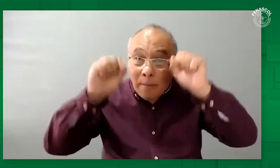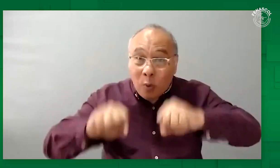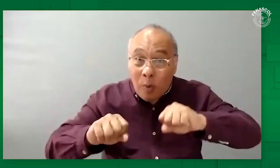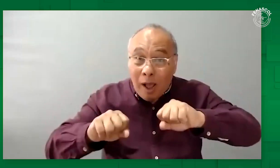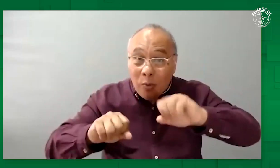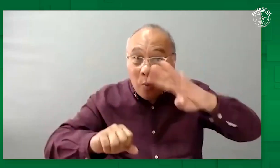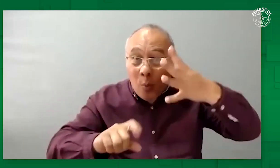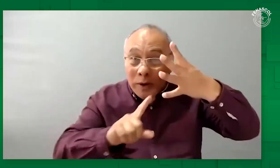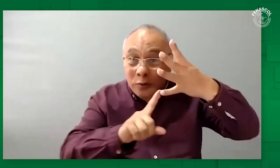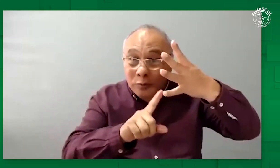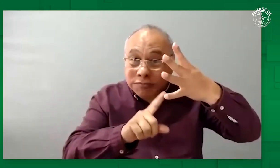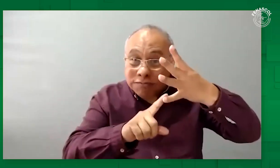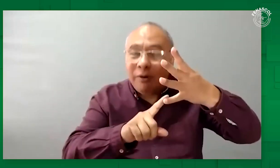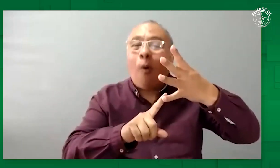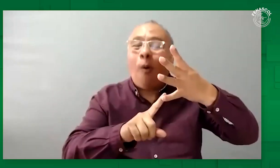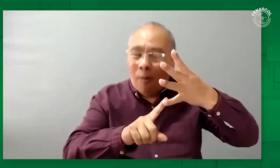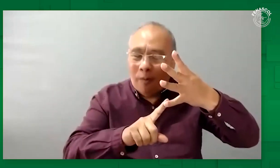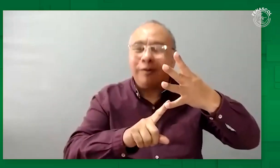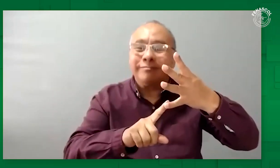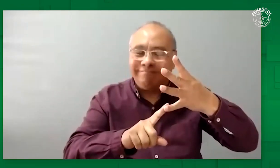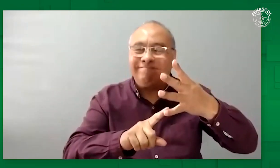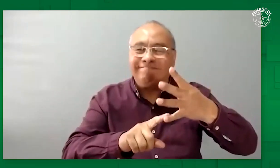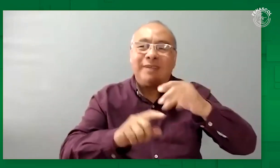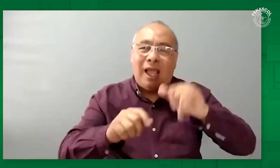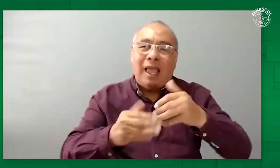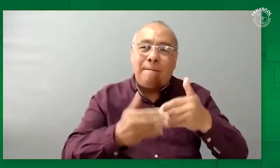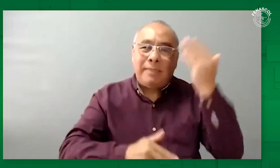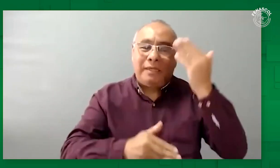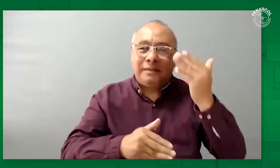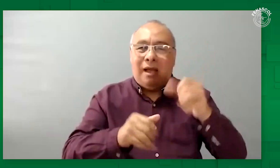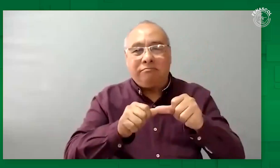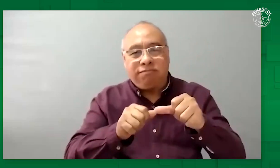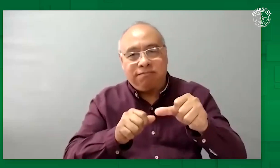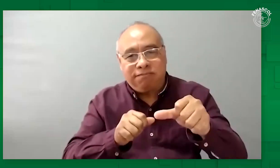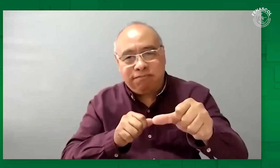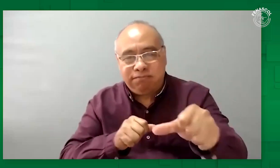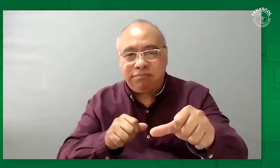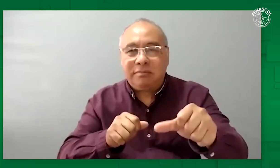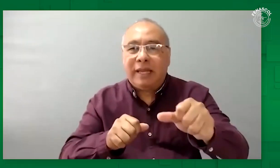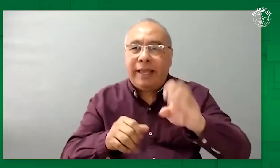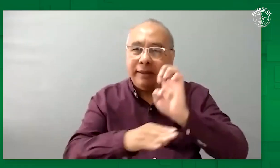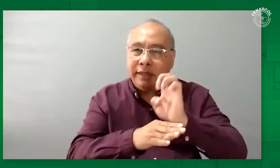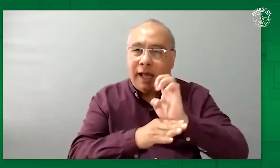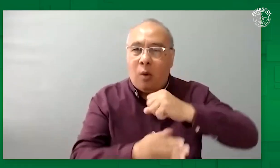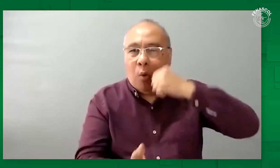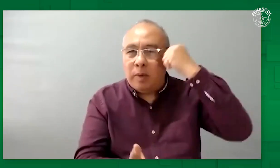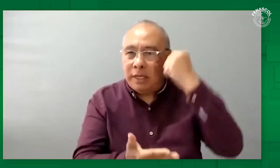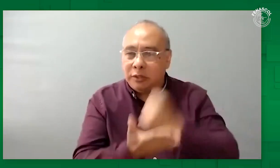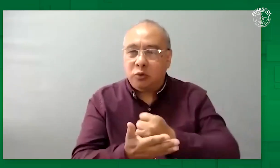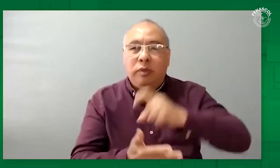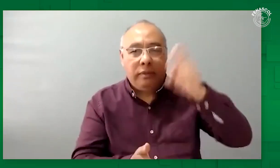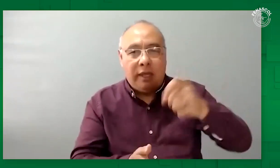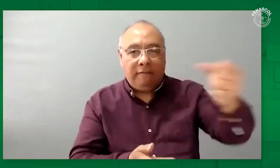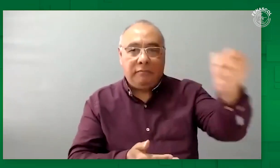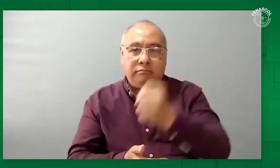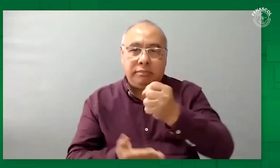este cuarto debate y realmente se apruebe este proyecto de ley base a sanción presidencial, entonces las entidades deben contar con